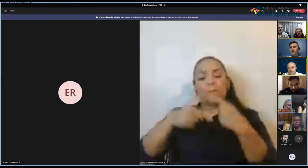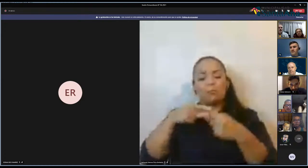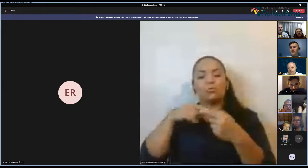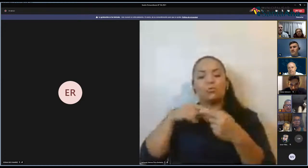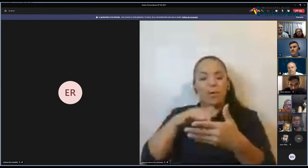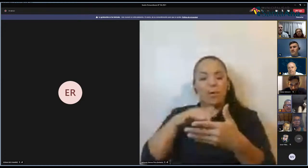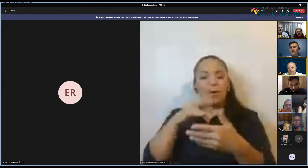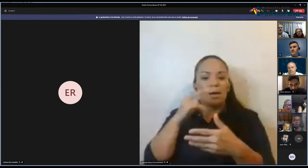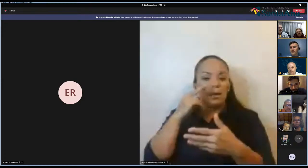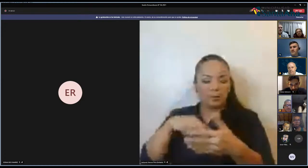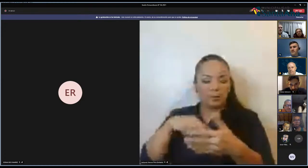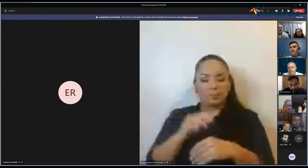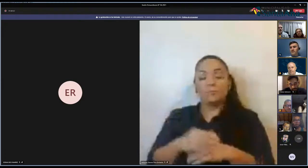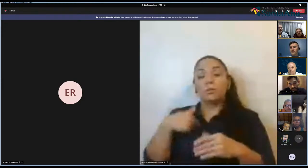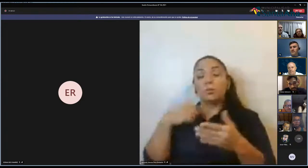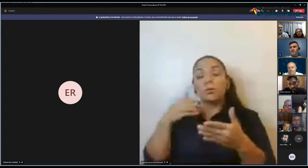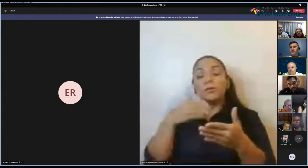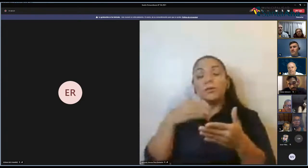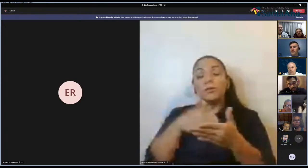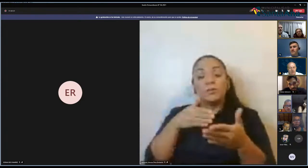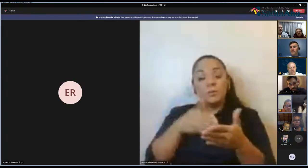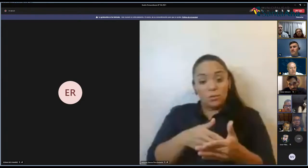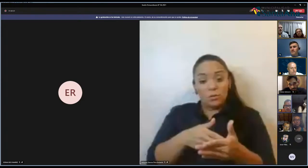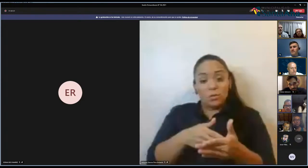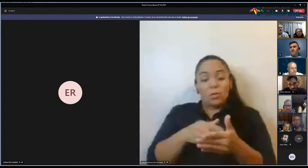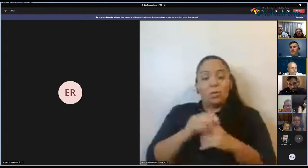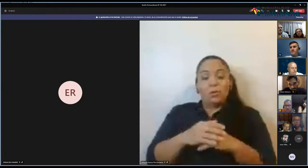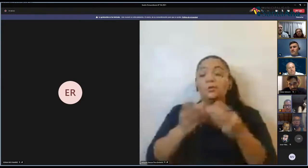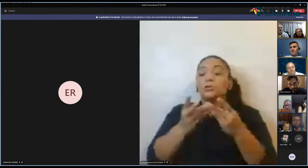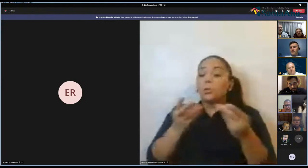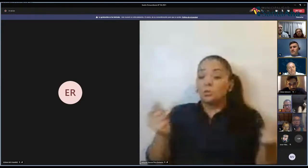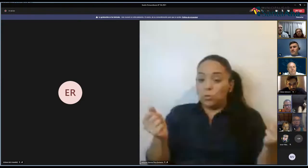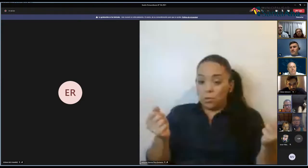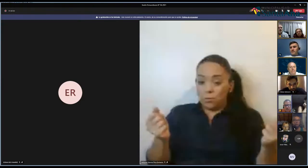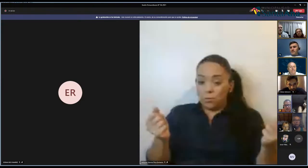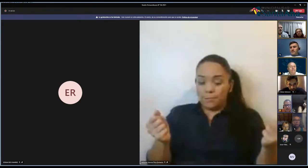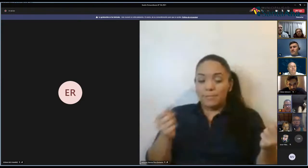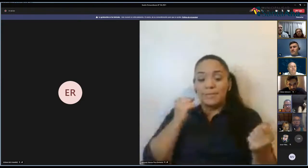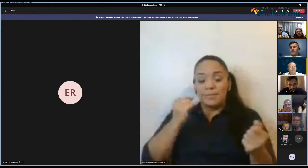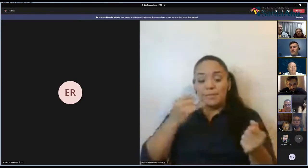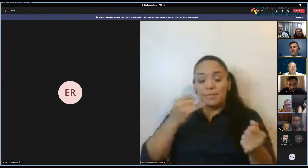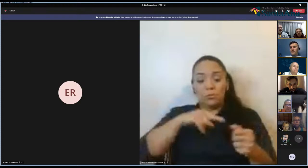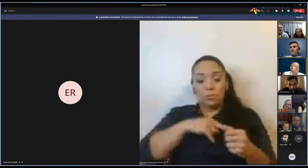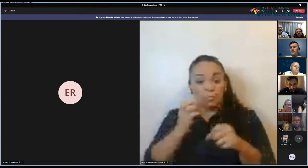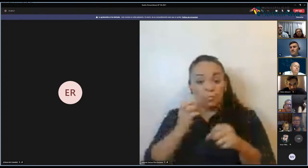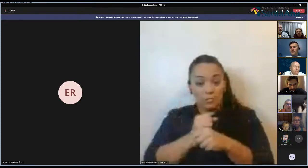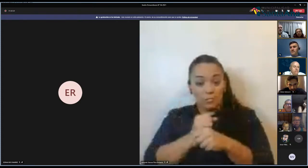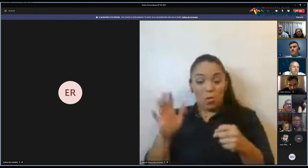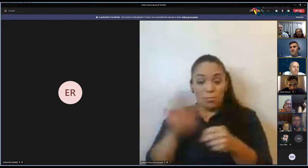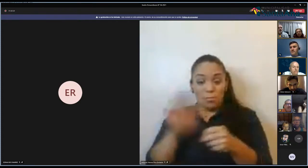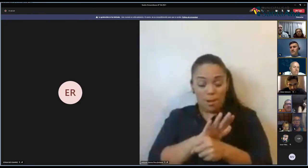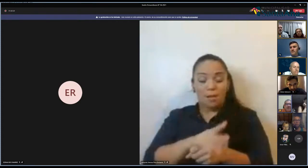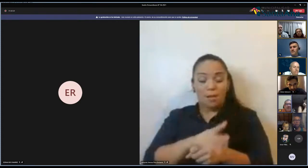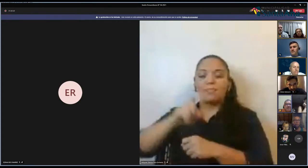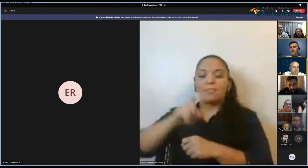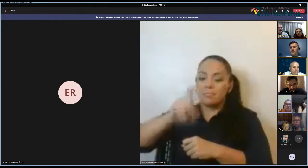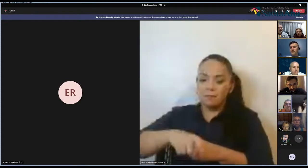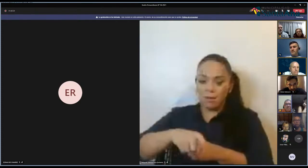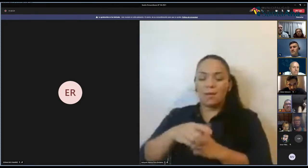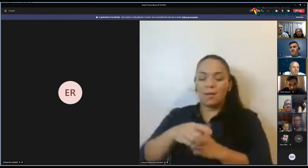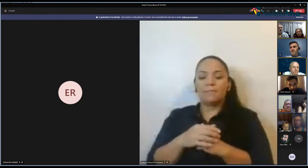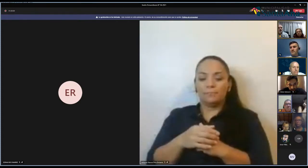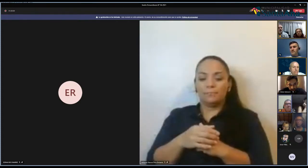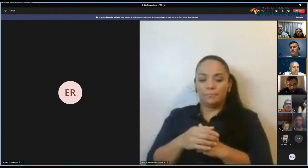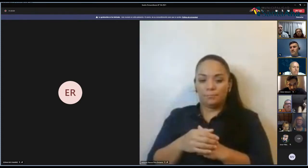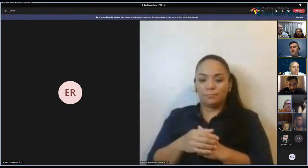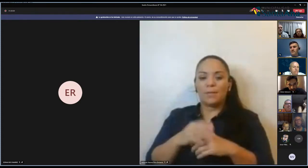la la solución si queremos hacerla como ustedes dicen integral debería de afectarse en una